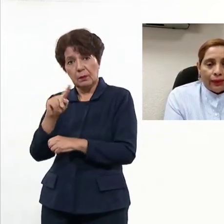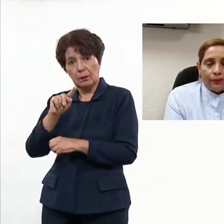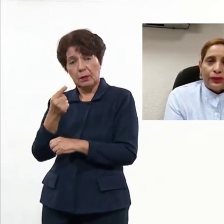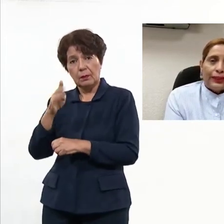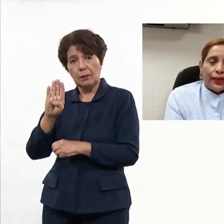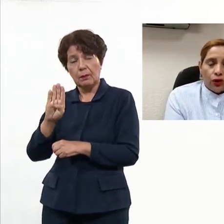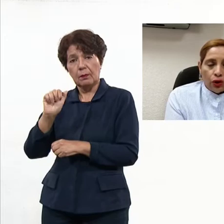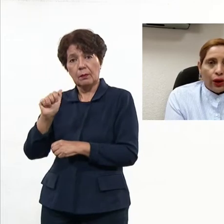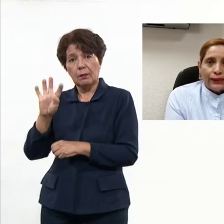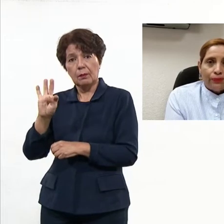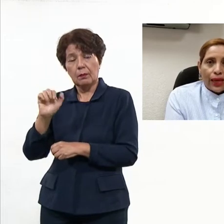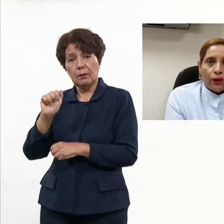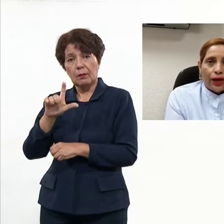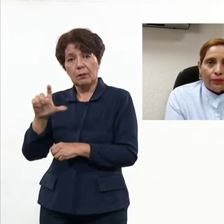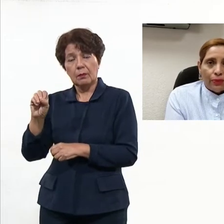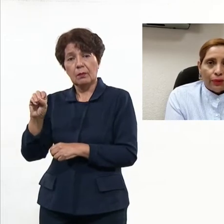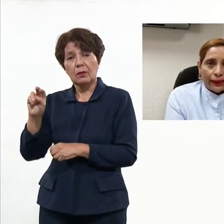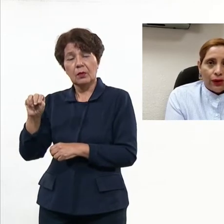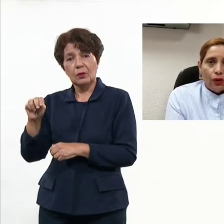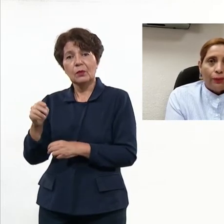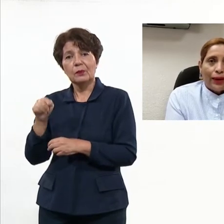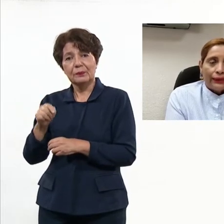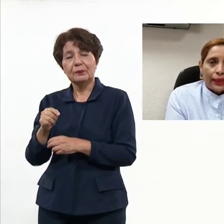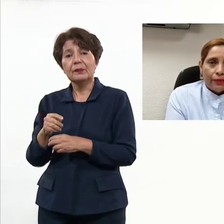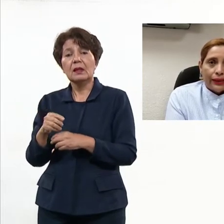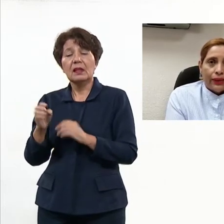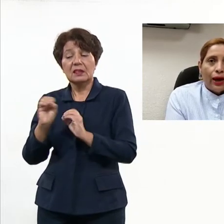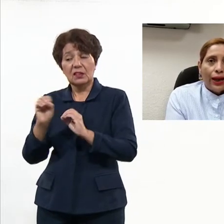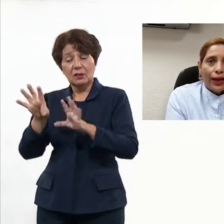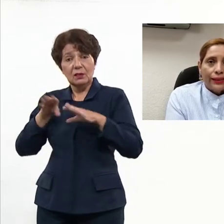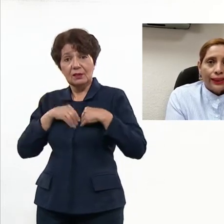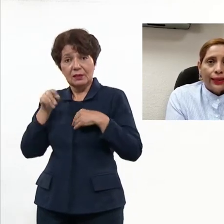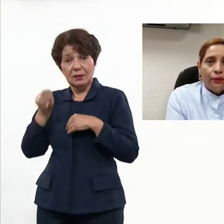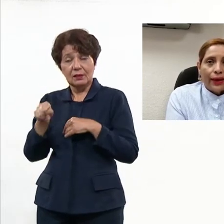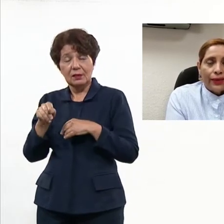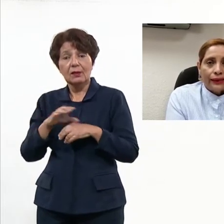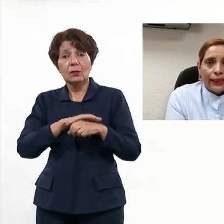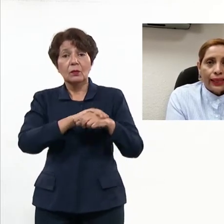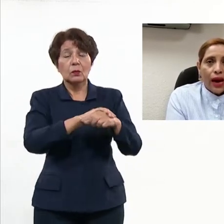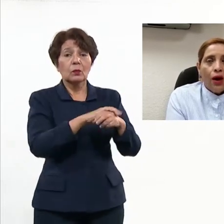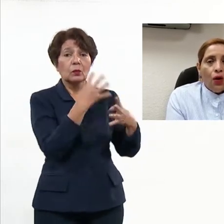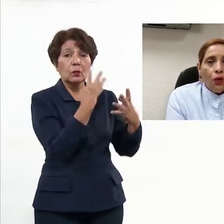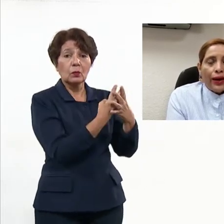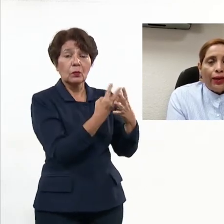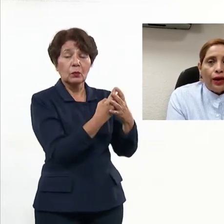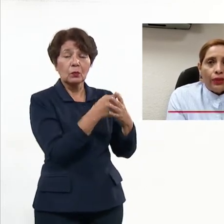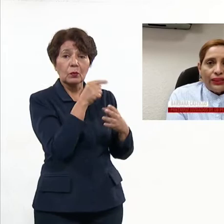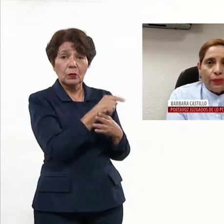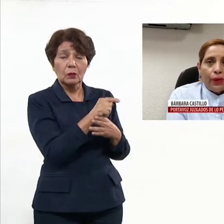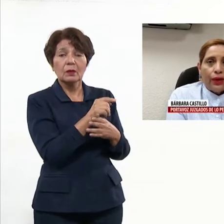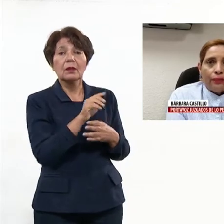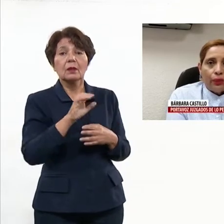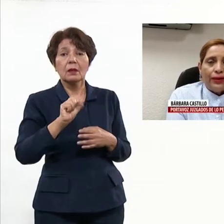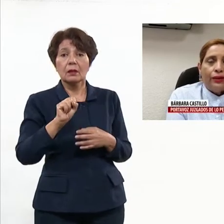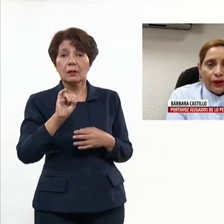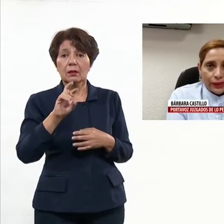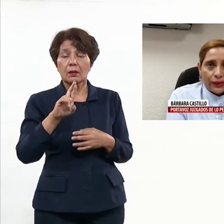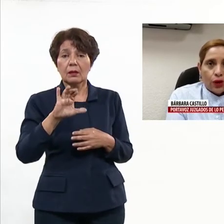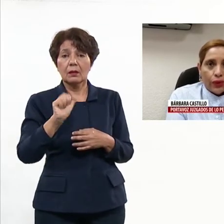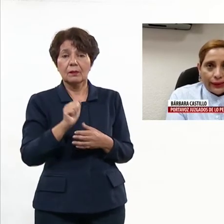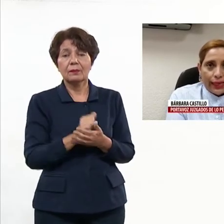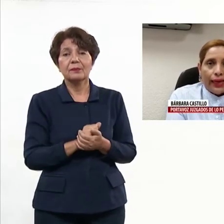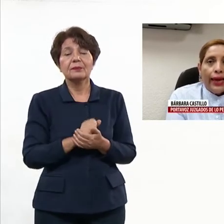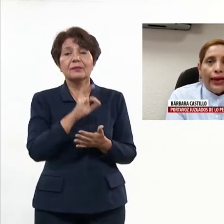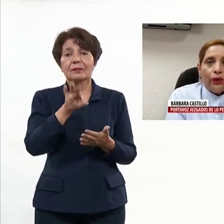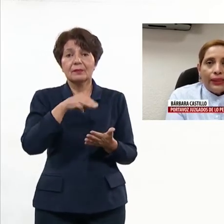serás el de no aceptarlos el primer batallón van a ser remitidos a la cárcel del valle de siria ubicado en el municipio de el porvenir